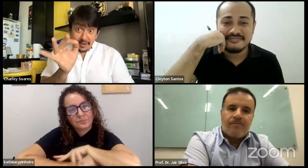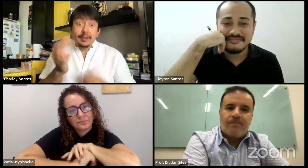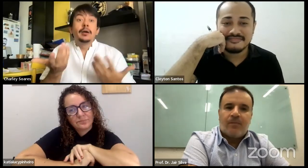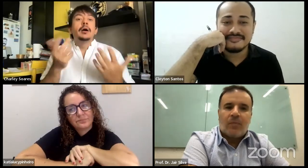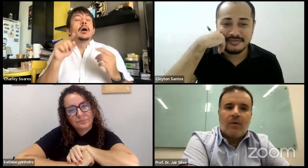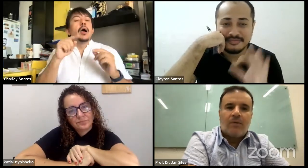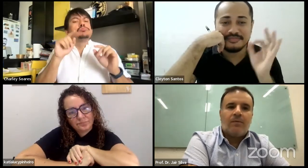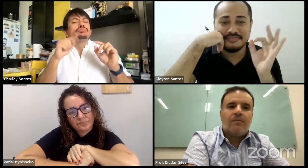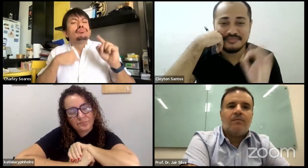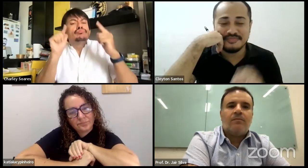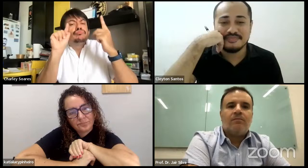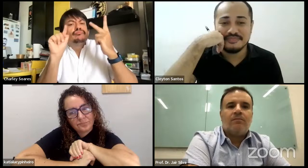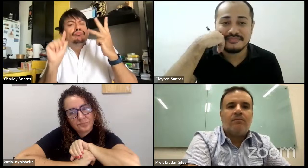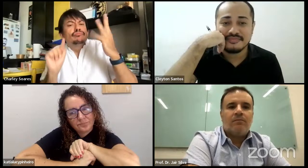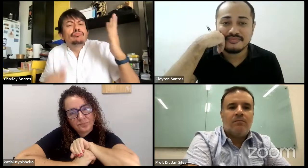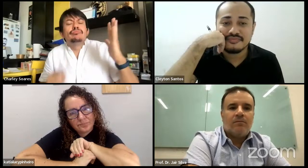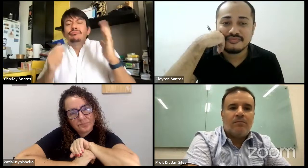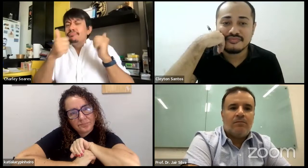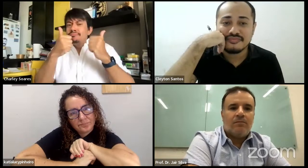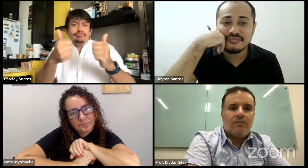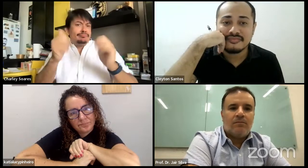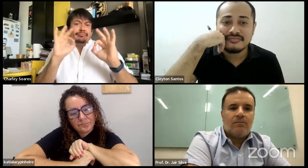conceitos dentro do texto, né?